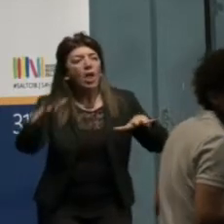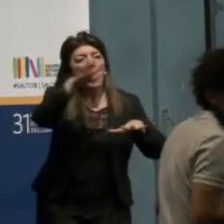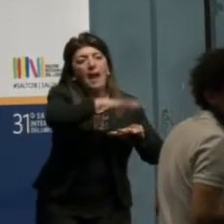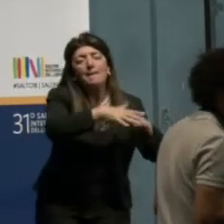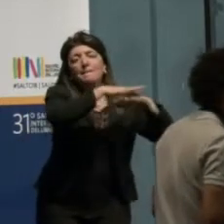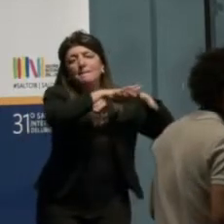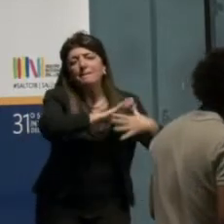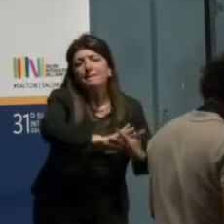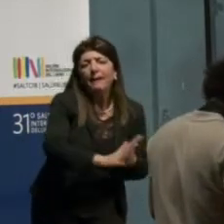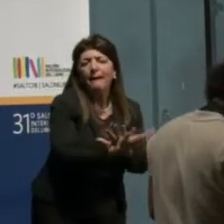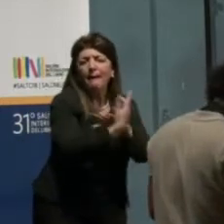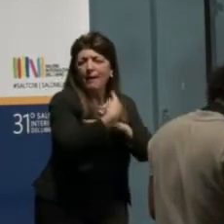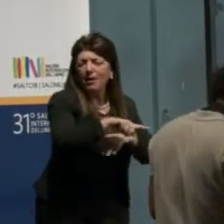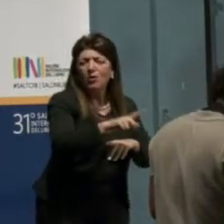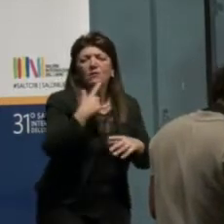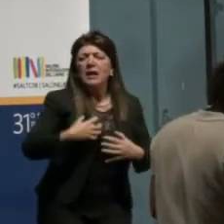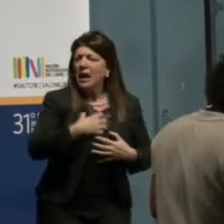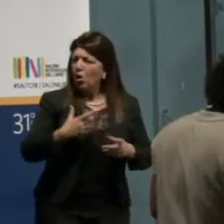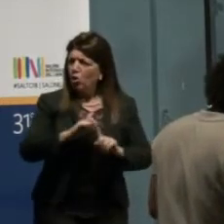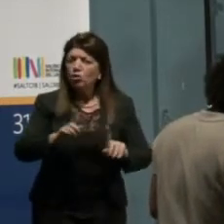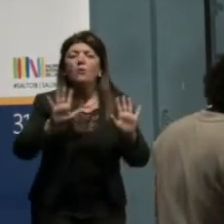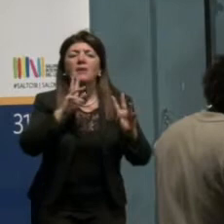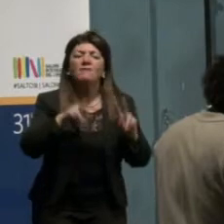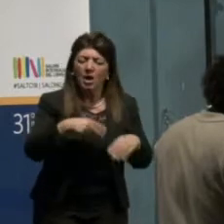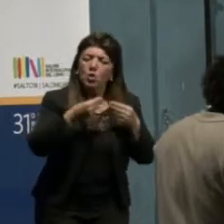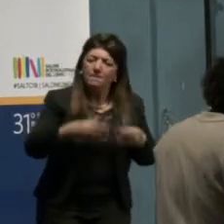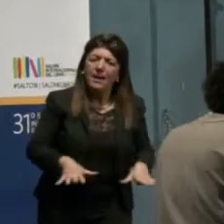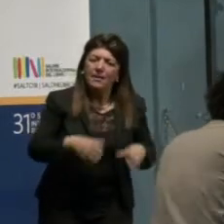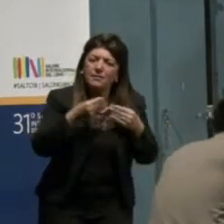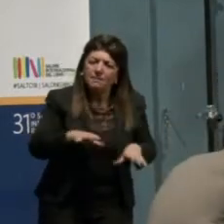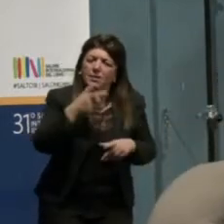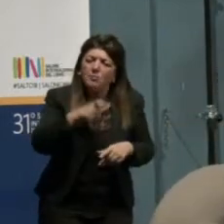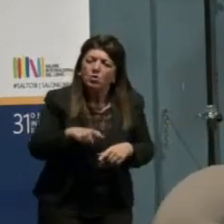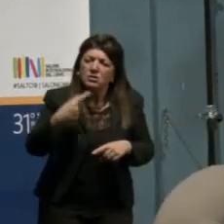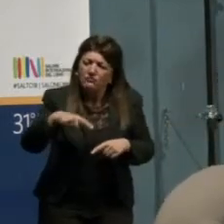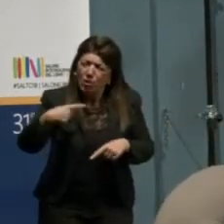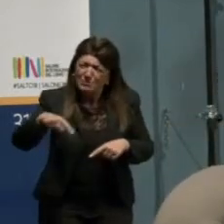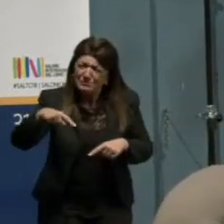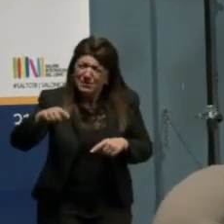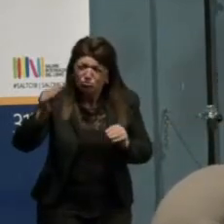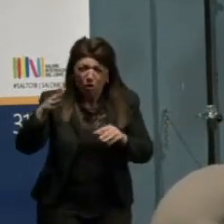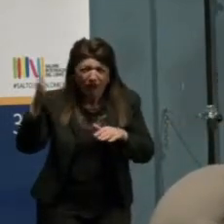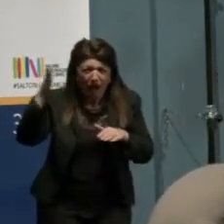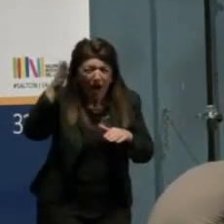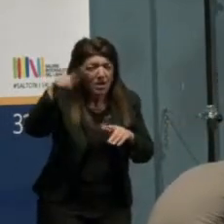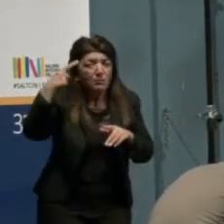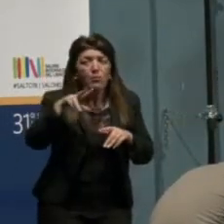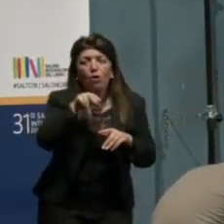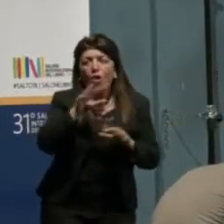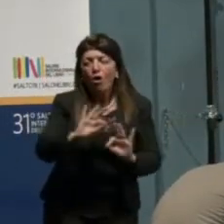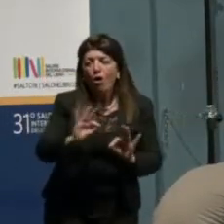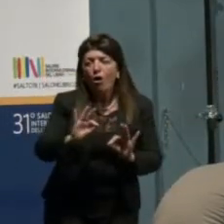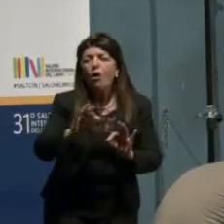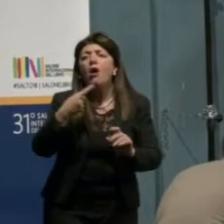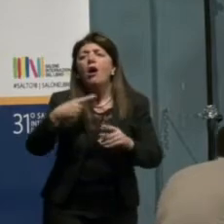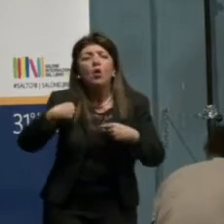adesso almeno di chi o di rancore che però perde qualcosa non facendo parlare questi ragazzi tra le tante cose che perdiamo mandando questi ragazzi in